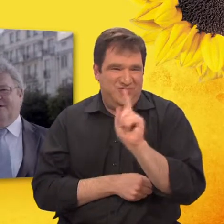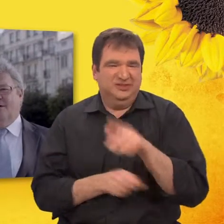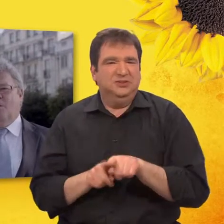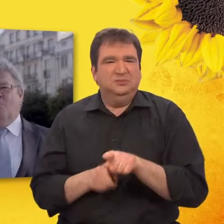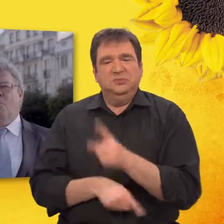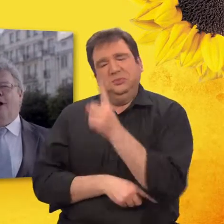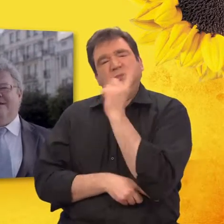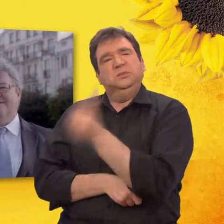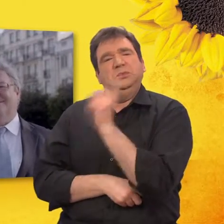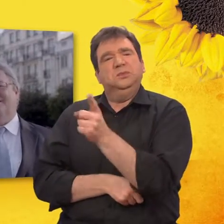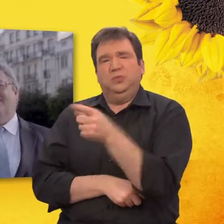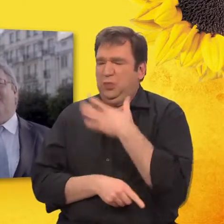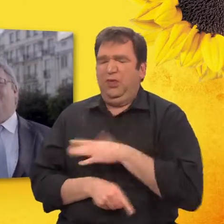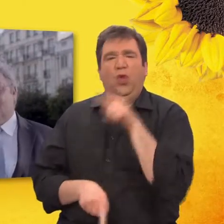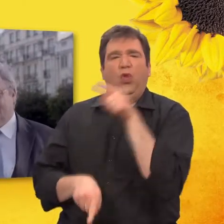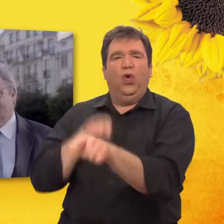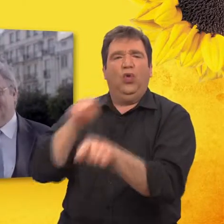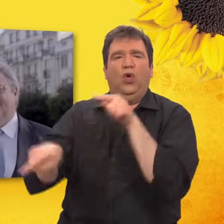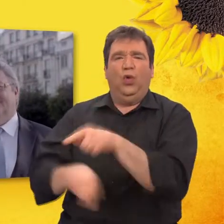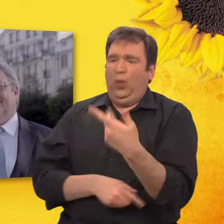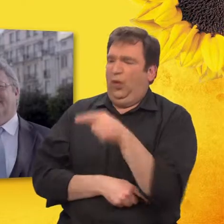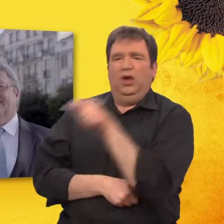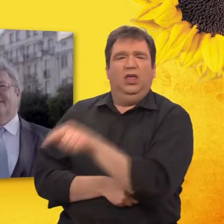eine moralisierende Haltung.